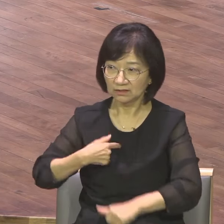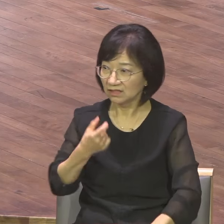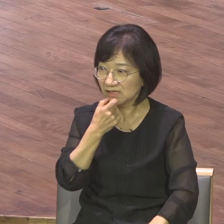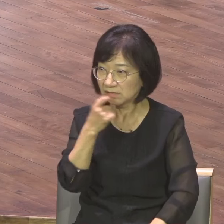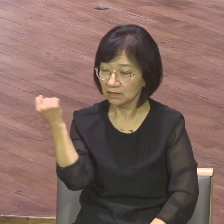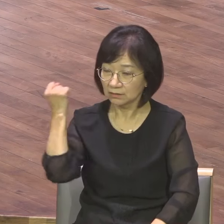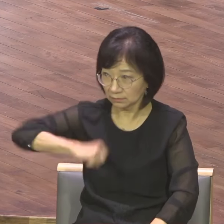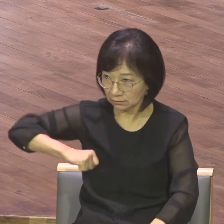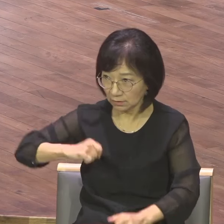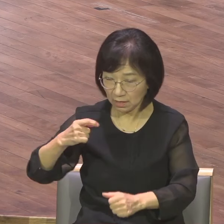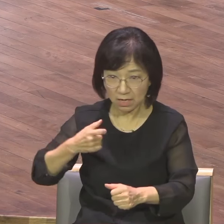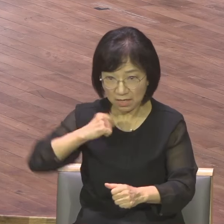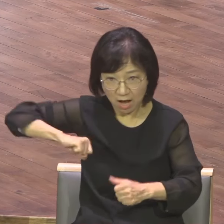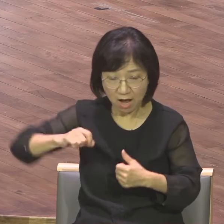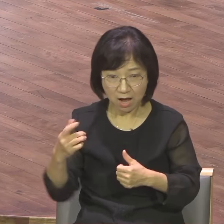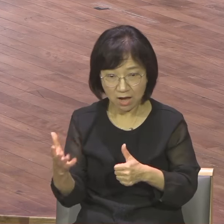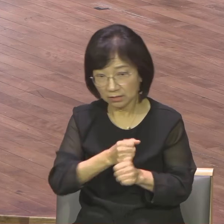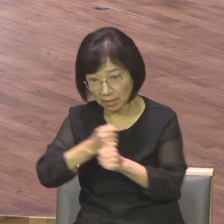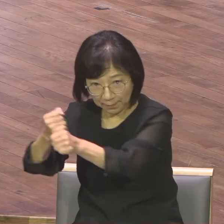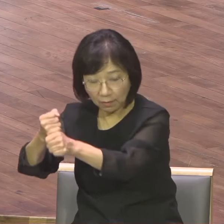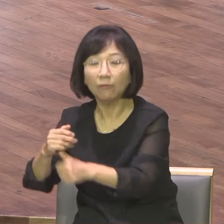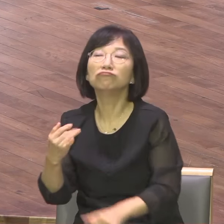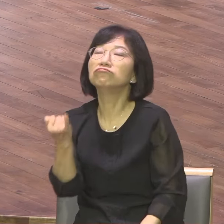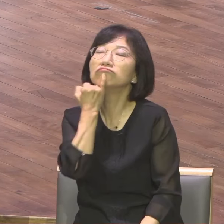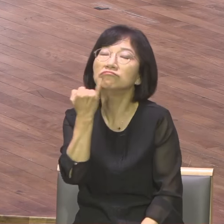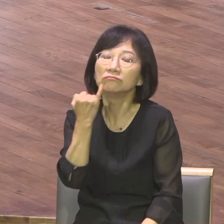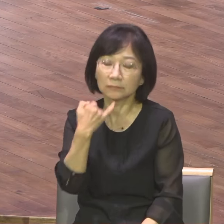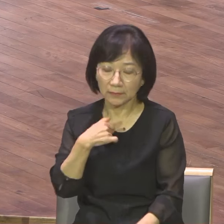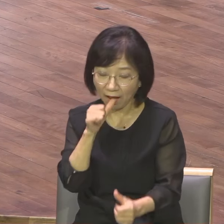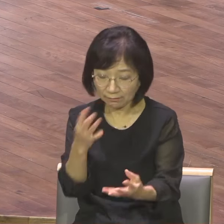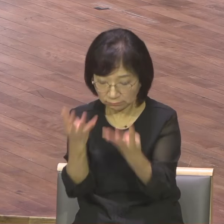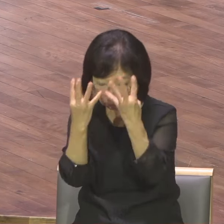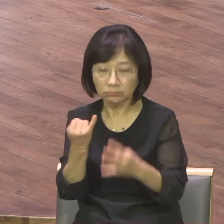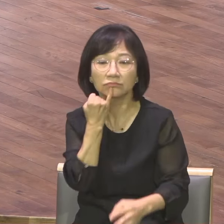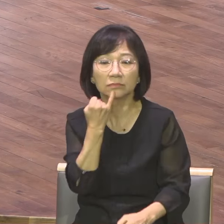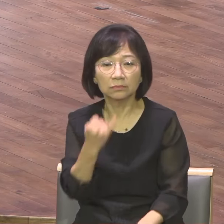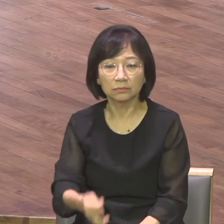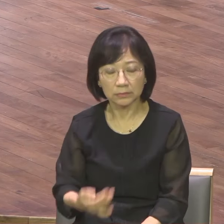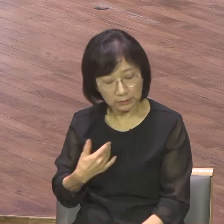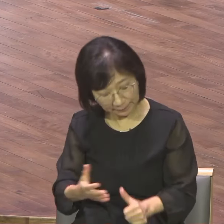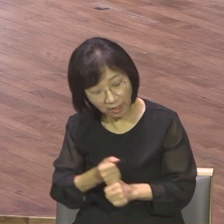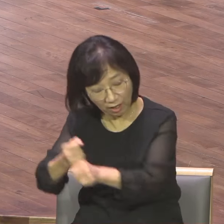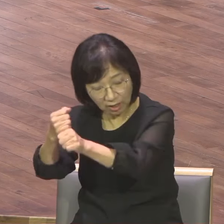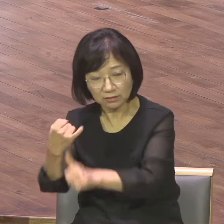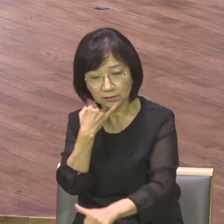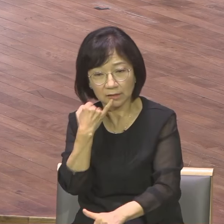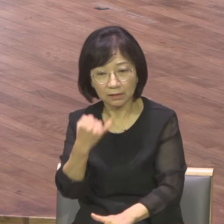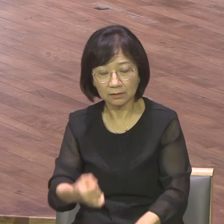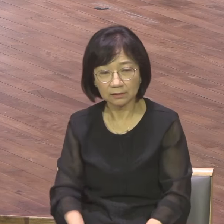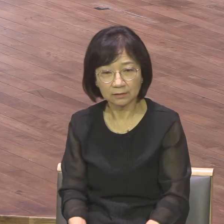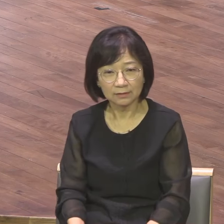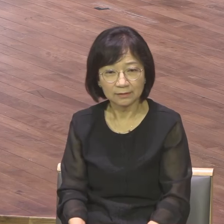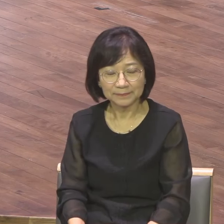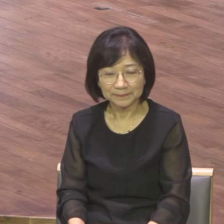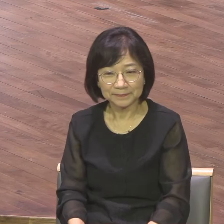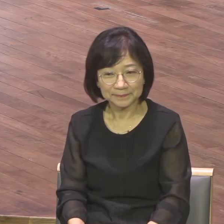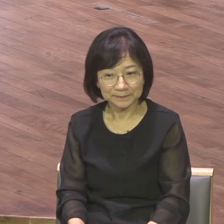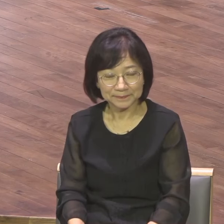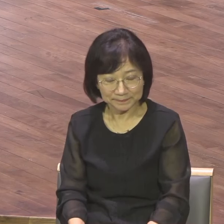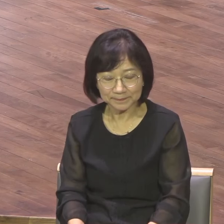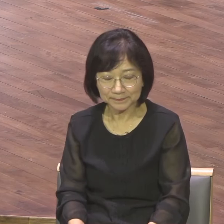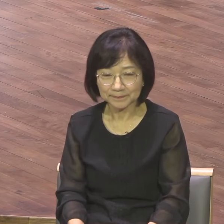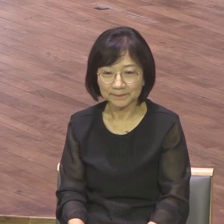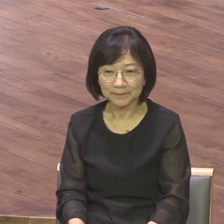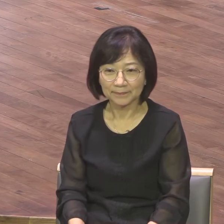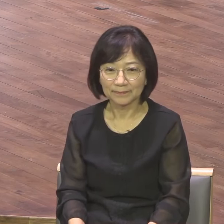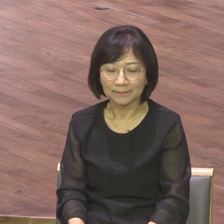이제는. 그래서 마지막 때 예수님께서 내가 올 때 믿는 자를 보겠느냐 그랬잖아요. 그